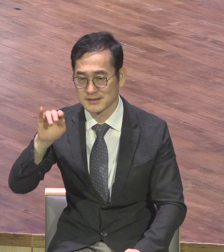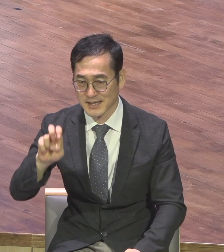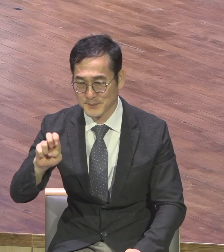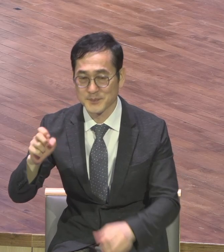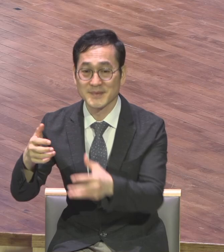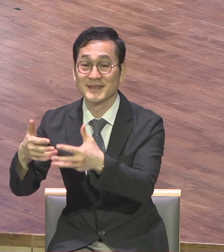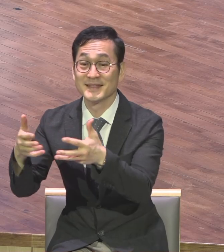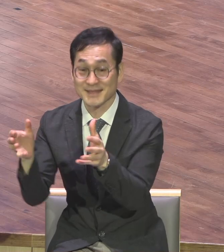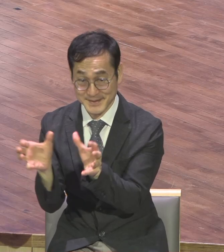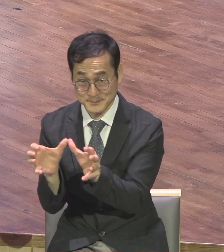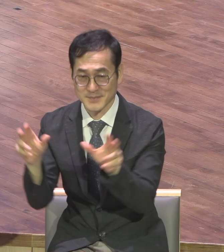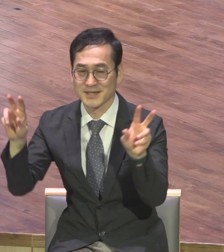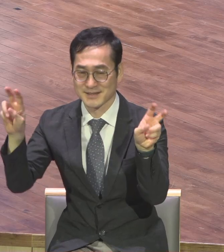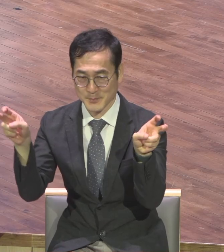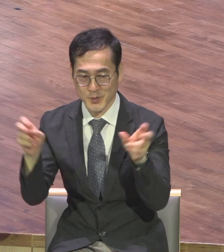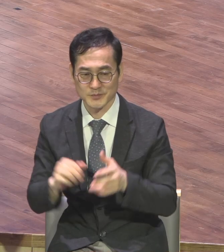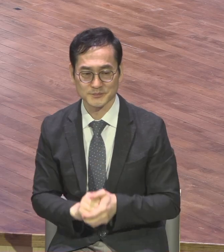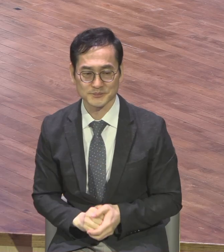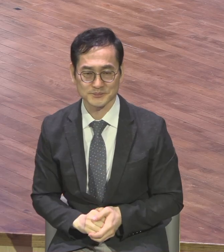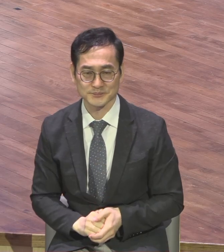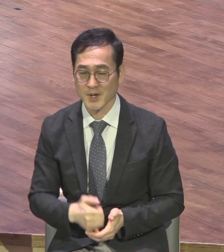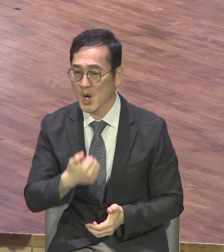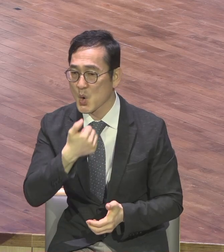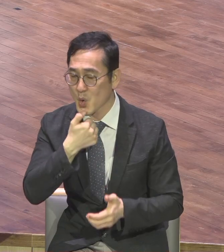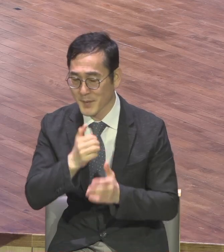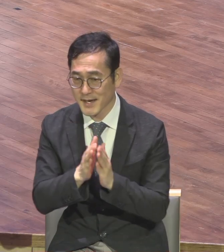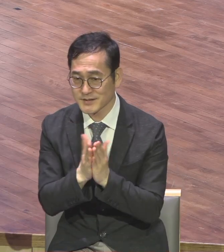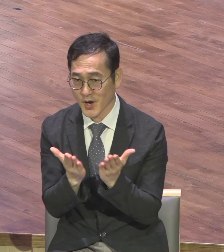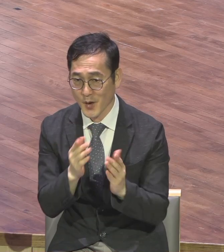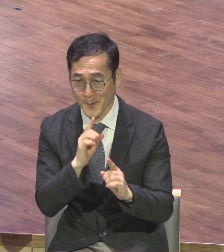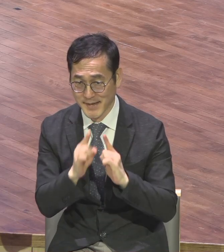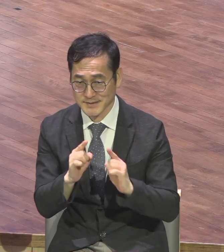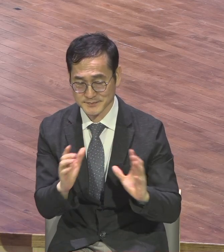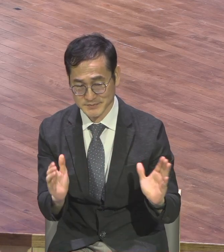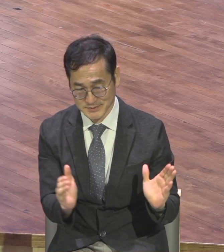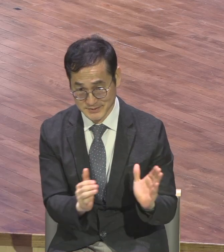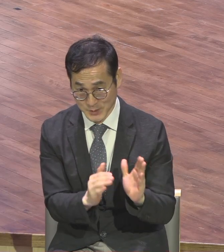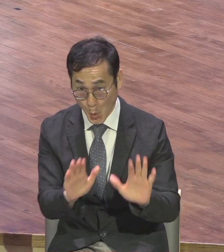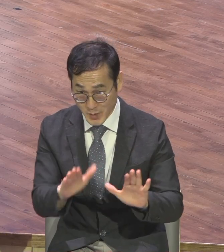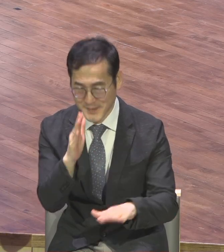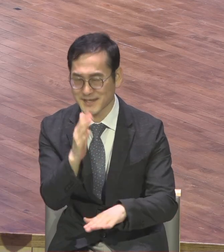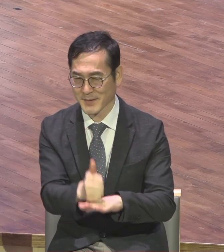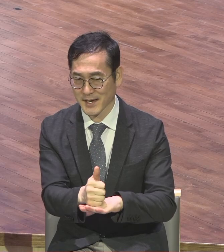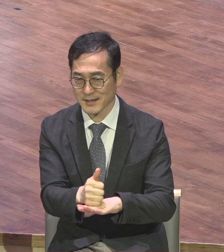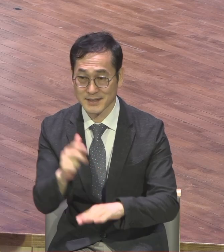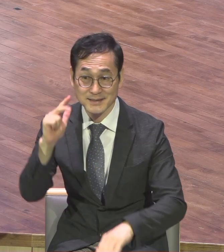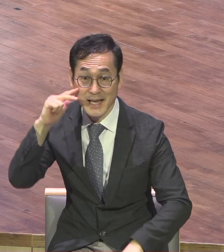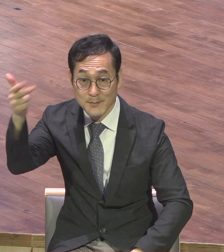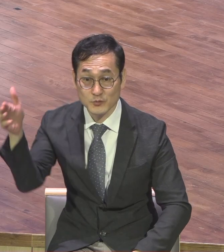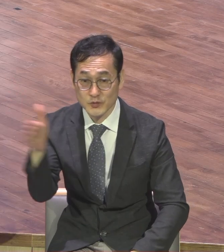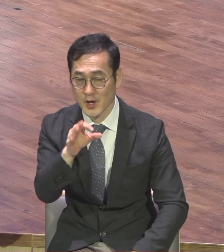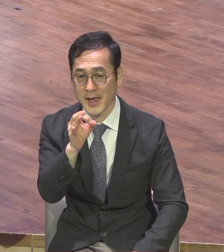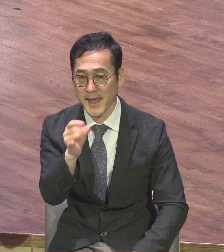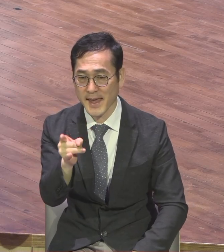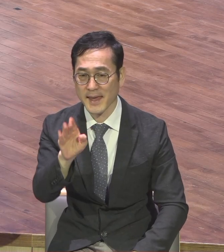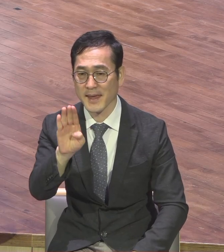드립니다. 오늘로 로마서 말씀을 마무리하고 이제 다음 주부터는 에베소서